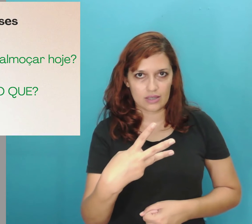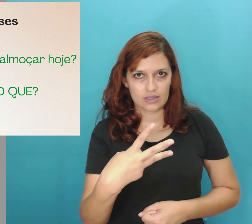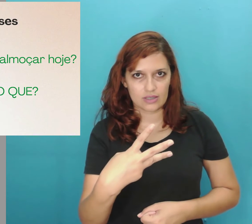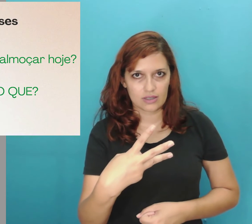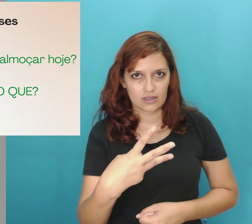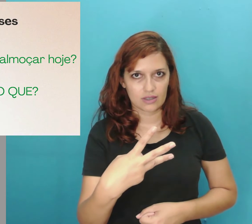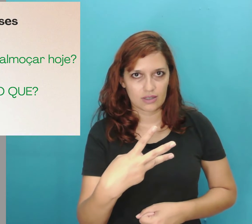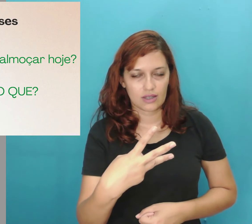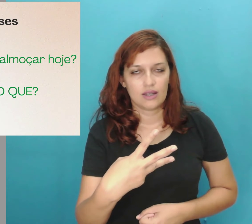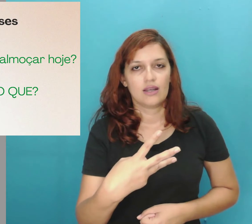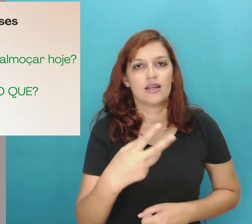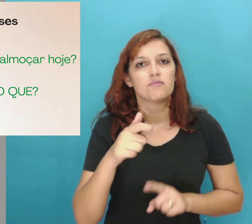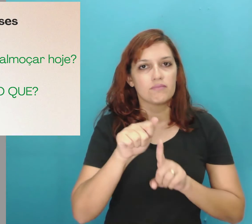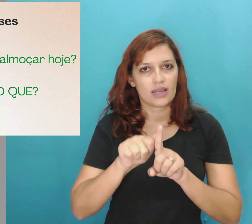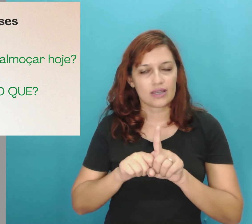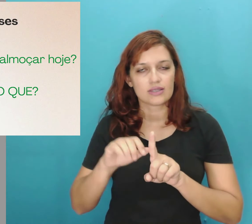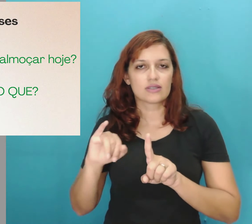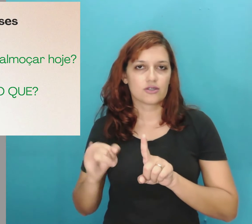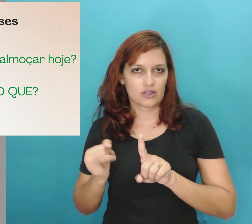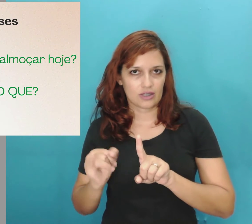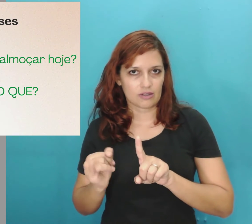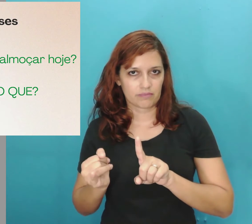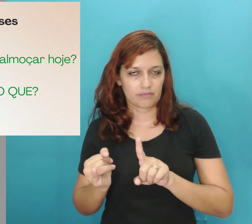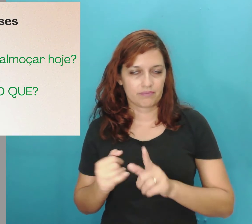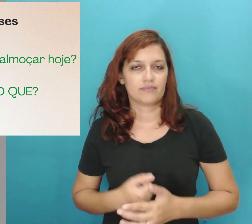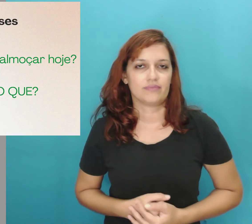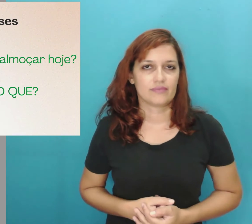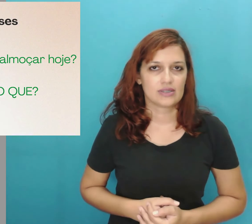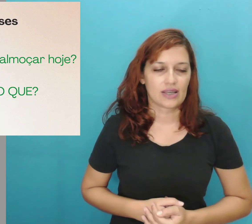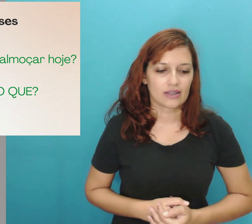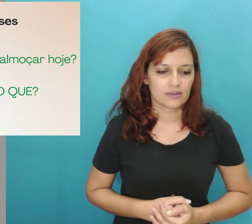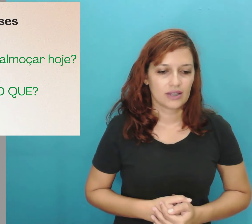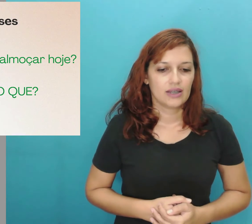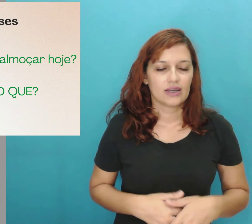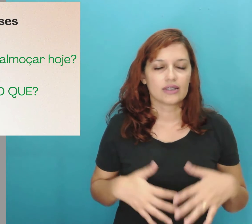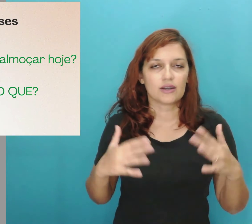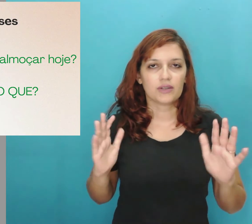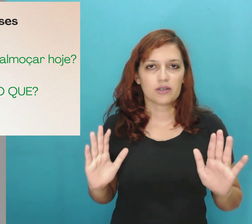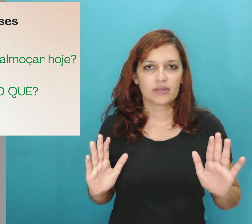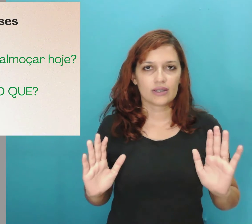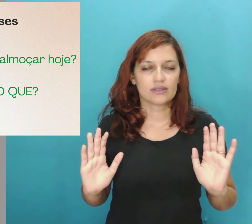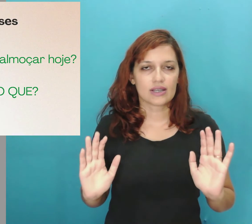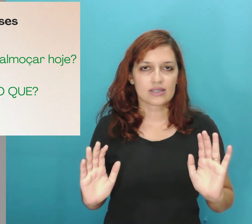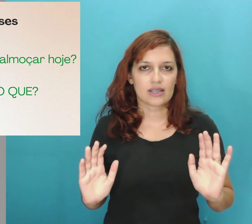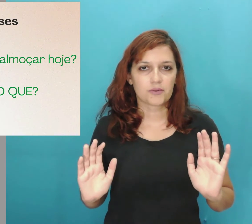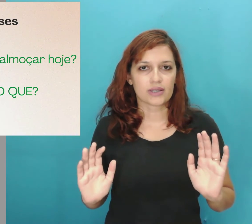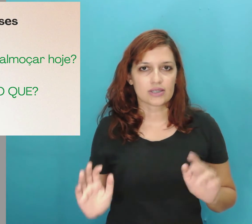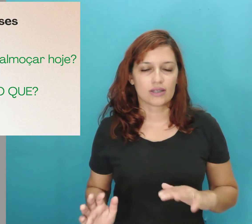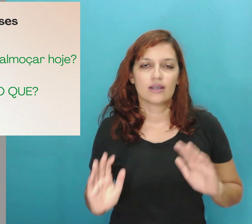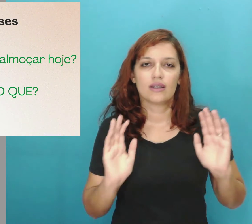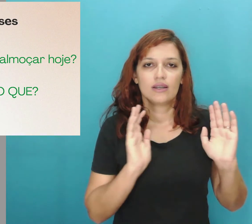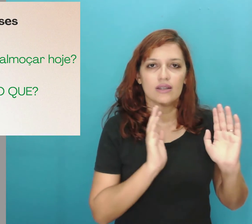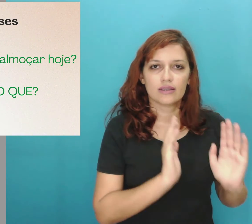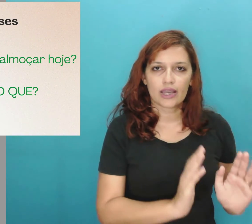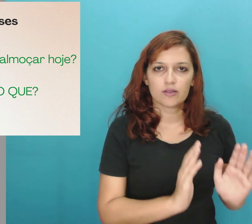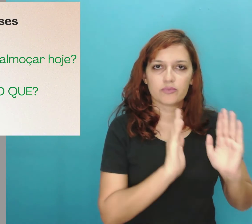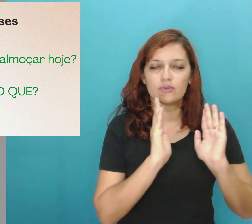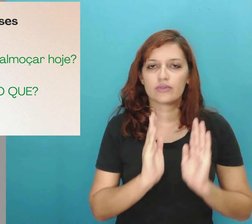2023, mês janeiro, certo? Então, lembra dessa sequência: tempo,